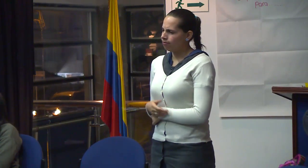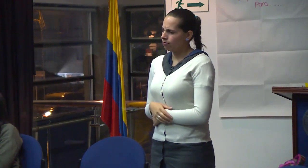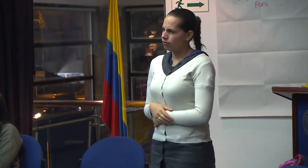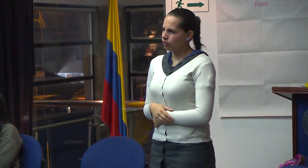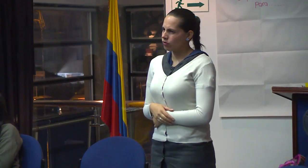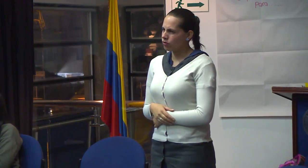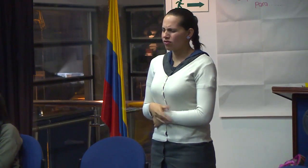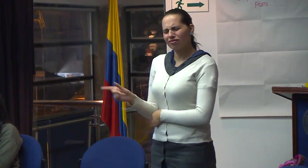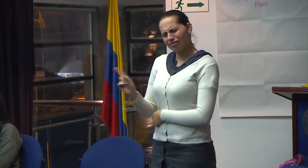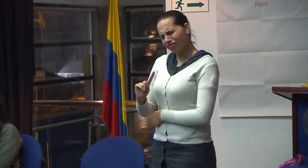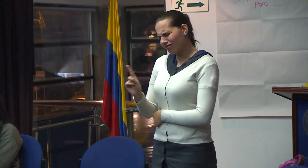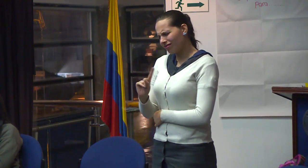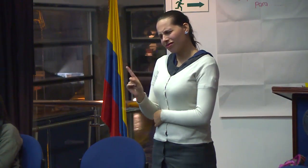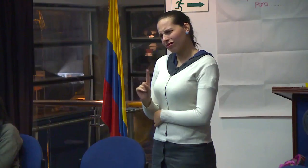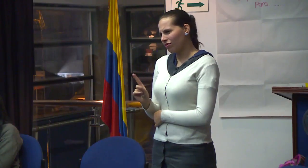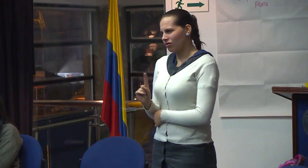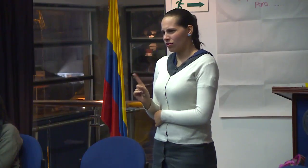sino debo